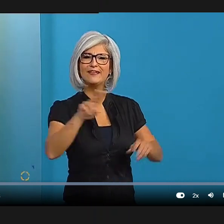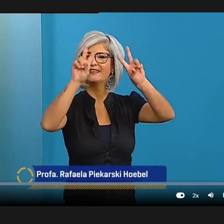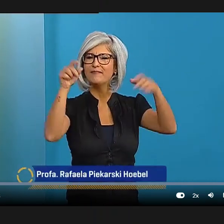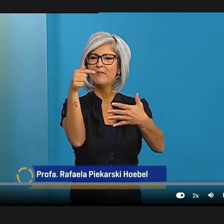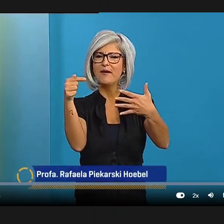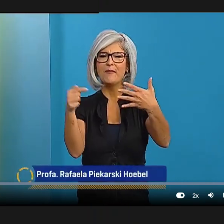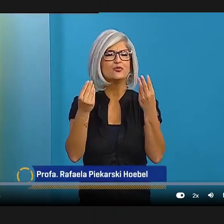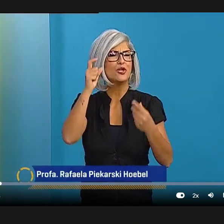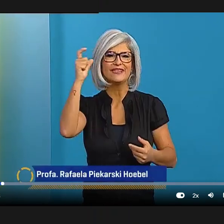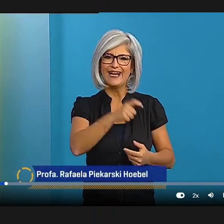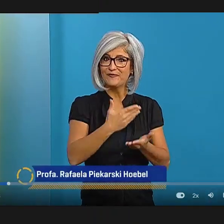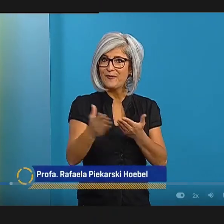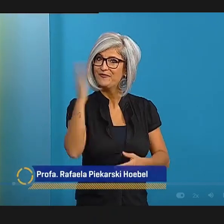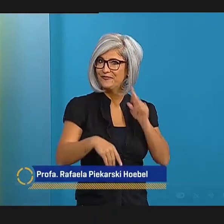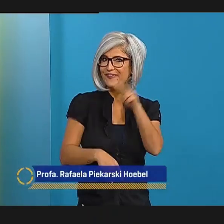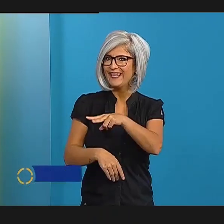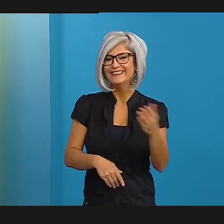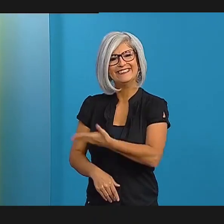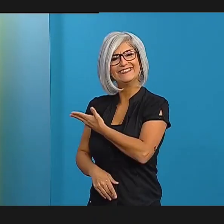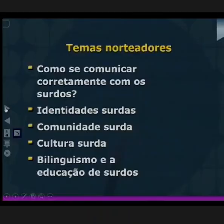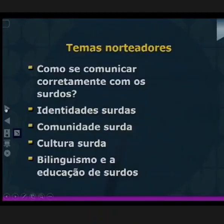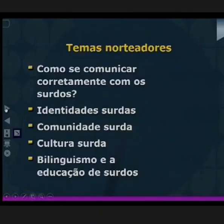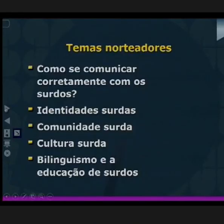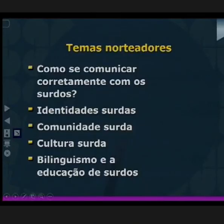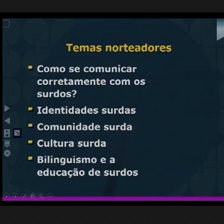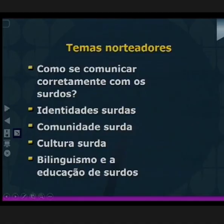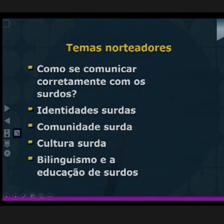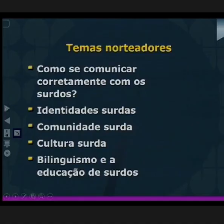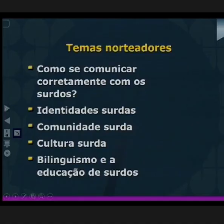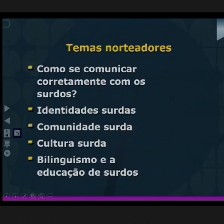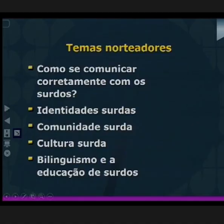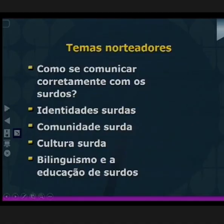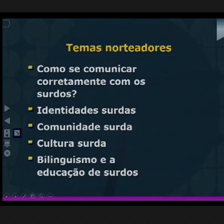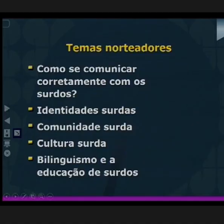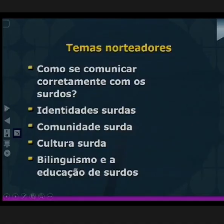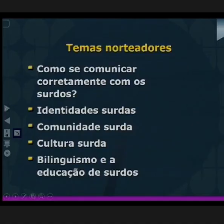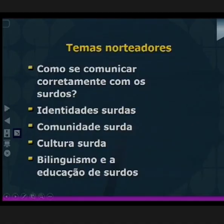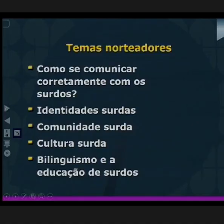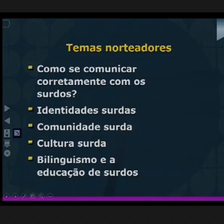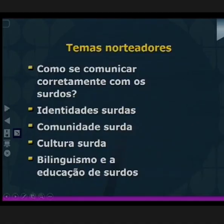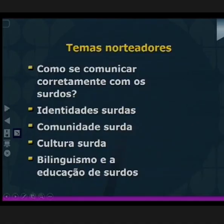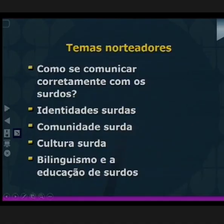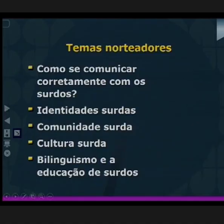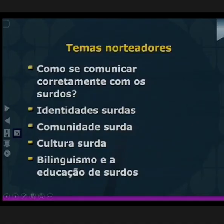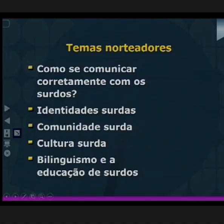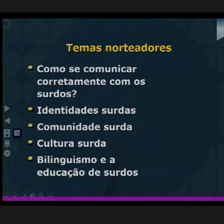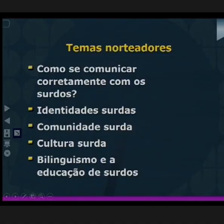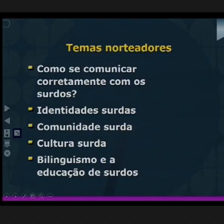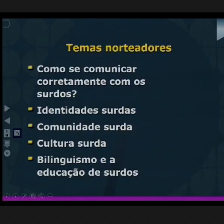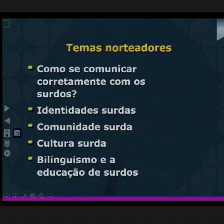Vamos dar início, então, aos temas norteadores dessa teleaula? Vamos aos slides? Os temas norteadores dessa aula são como se comunicar corretamente com os surdos, vamos tratar das identidades surdas, da comunidade surda,